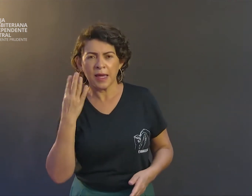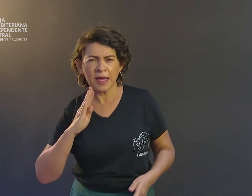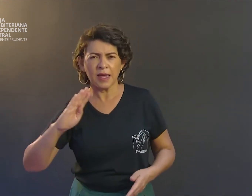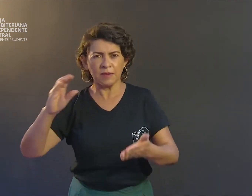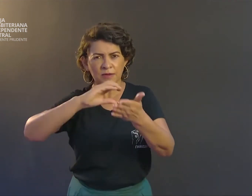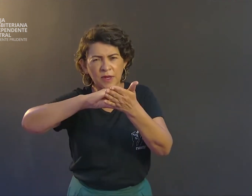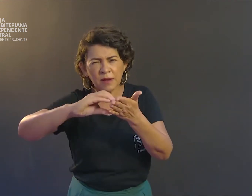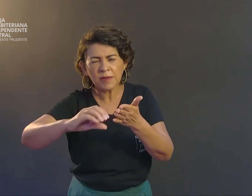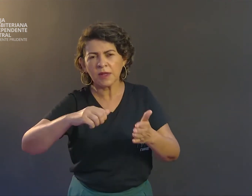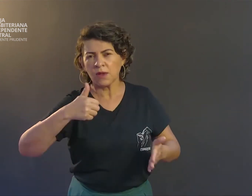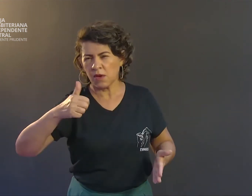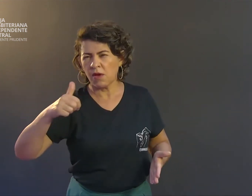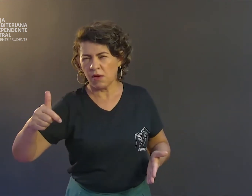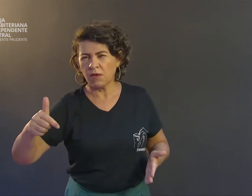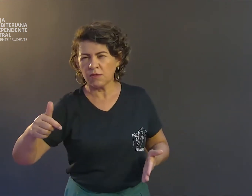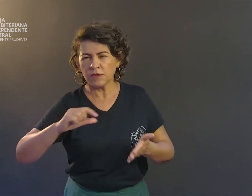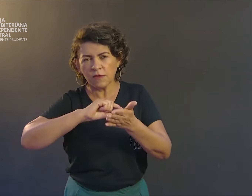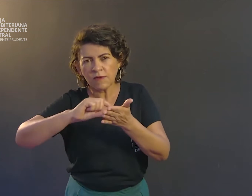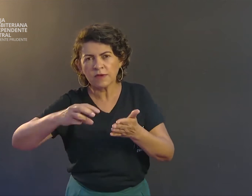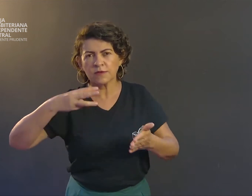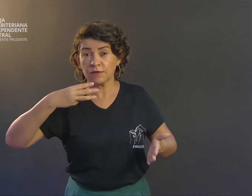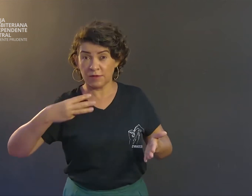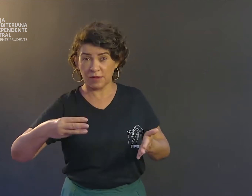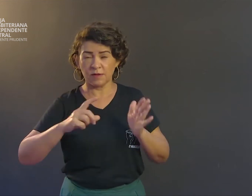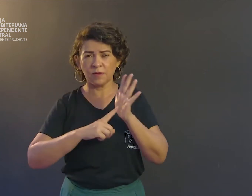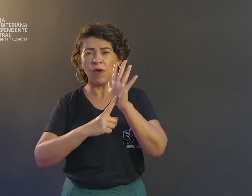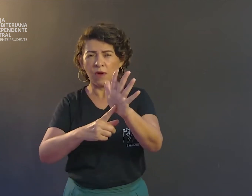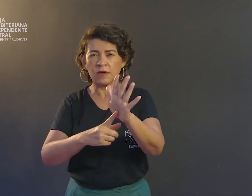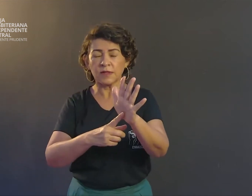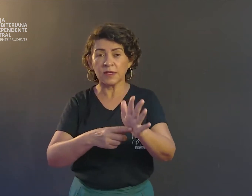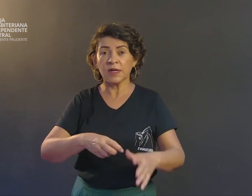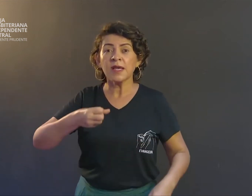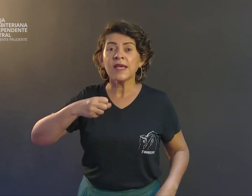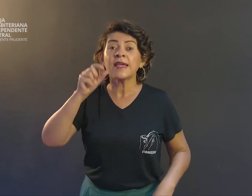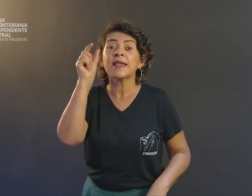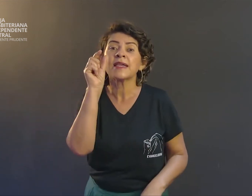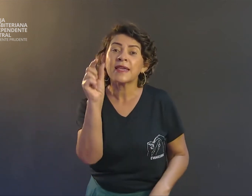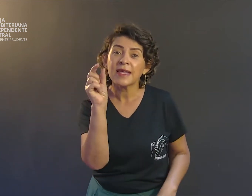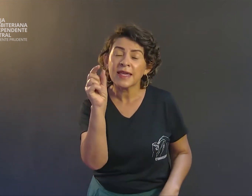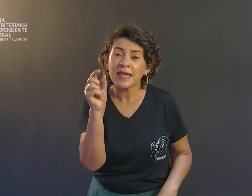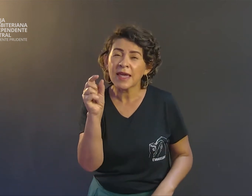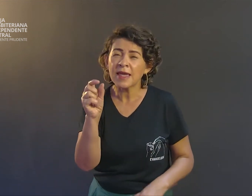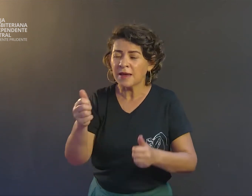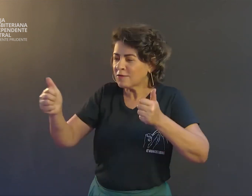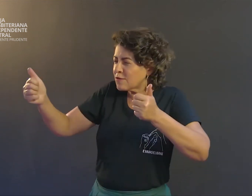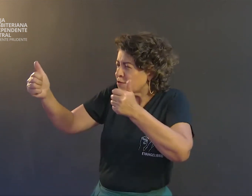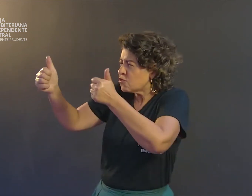quem dele, de Deus, se aproximar, precisa crer que ele existe e